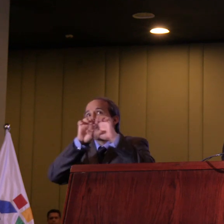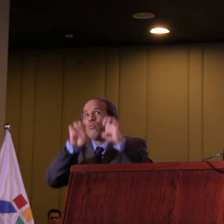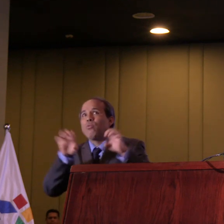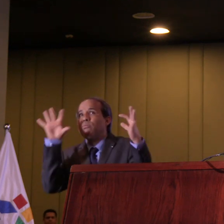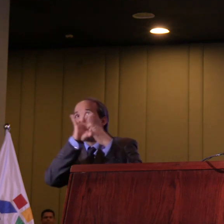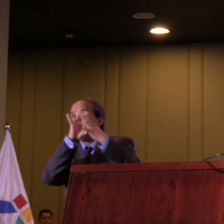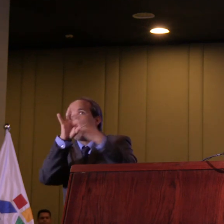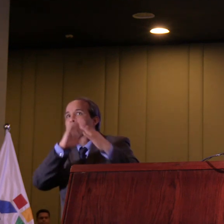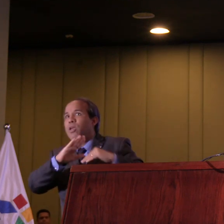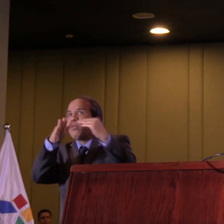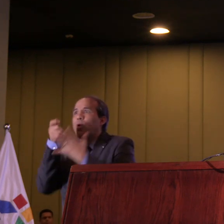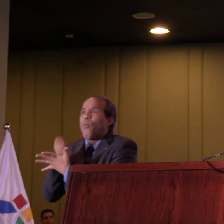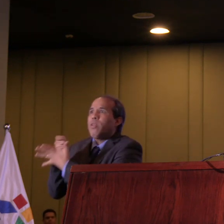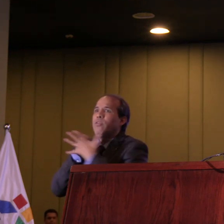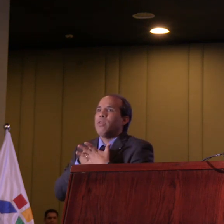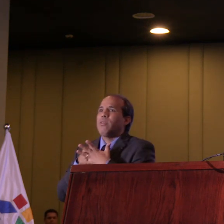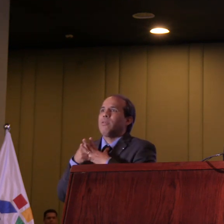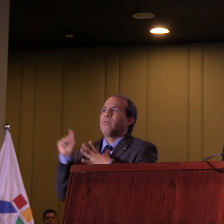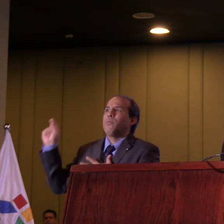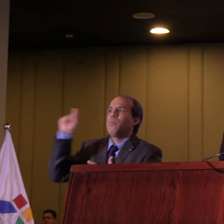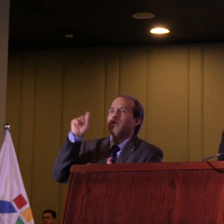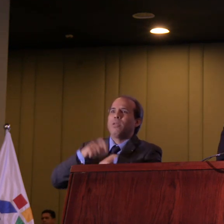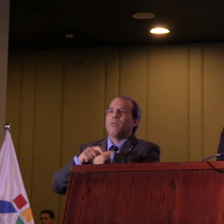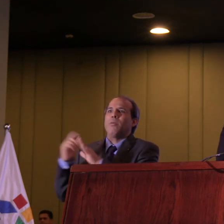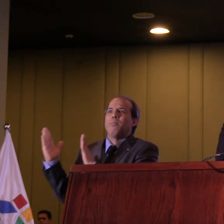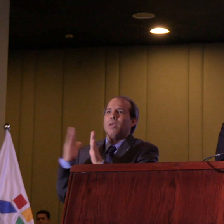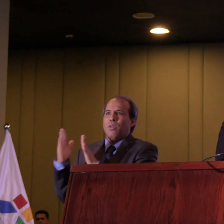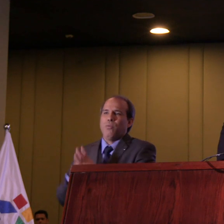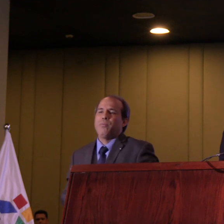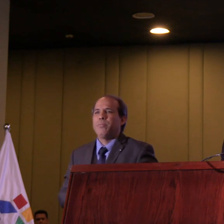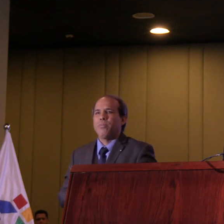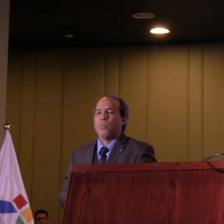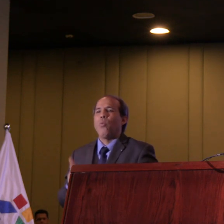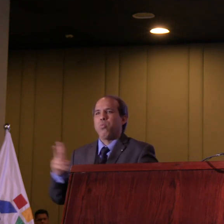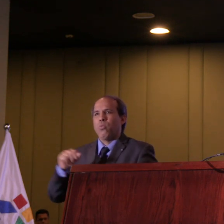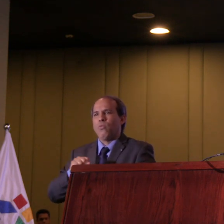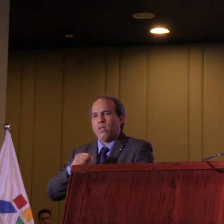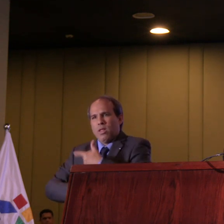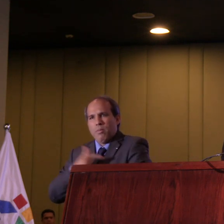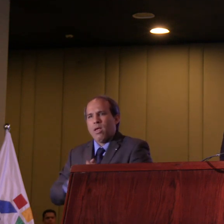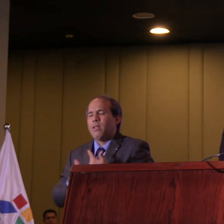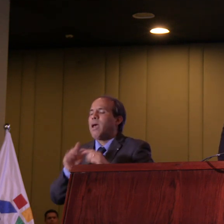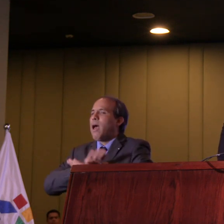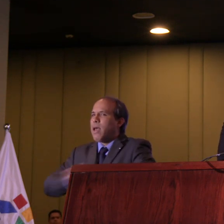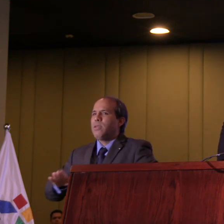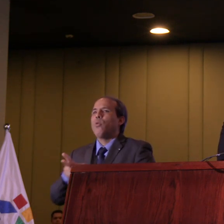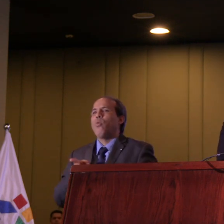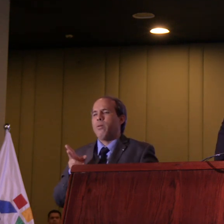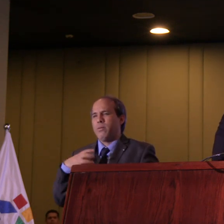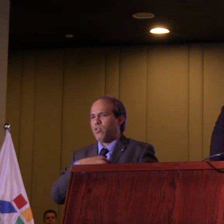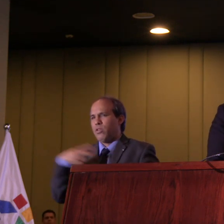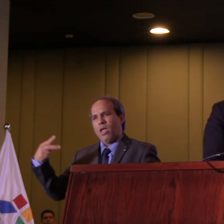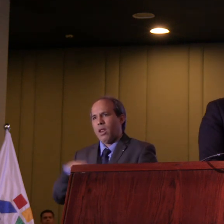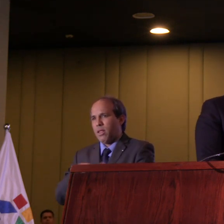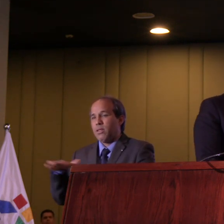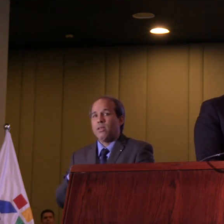e exigências de cada época. Continuamos a trabalhar para que sempre seja assim. O